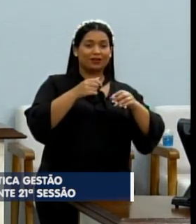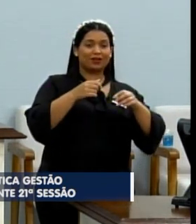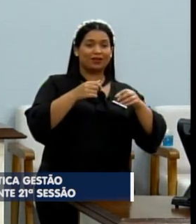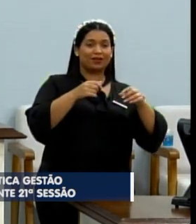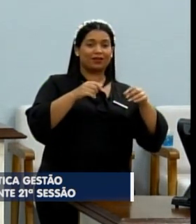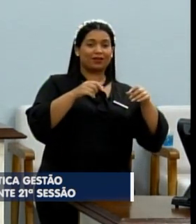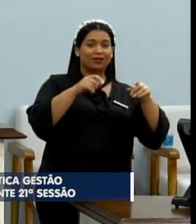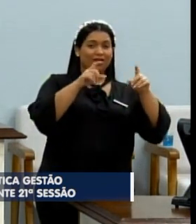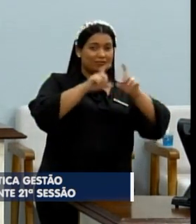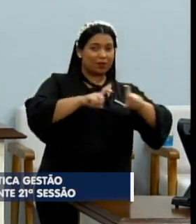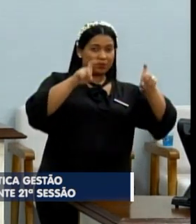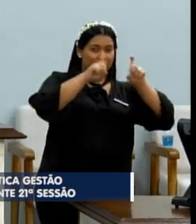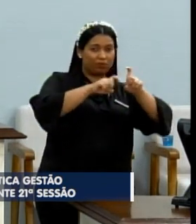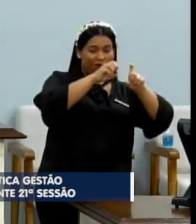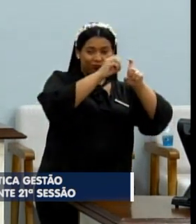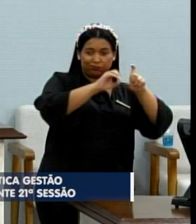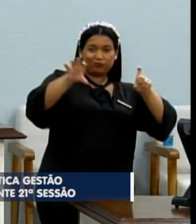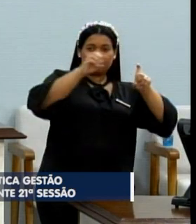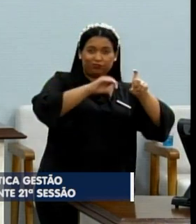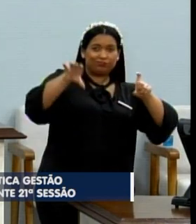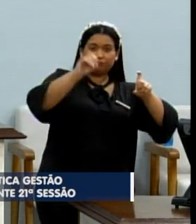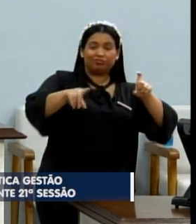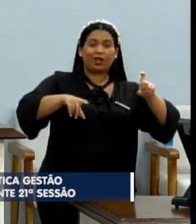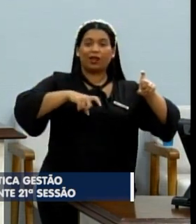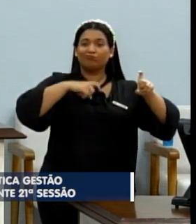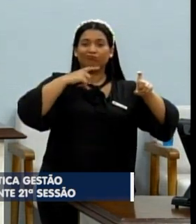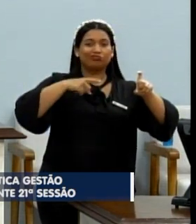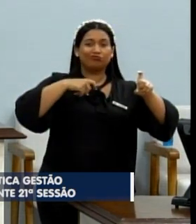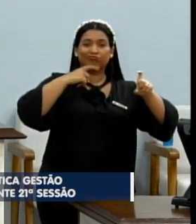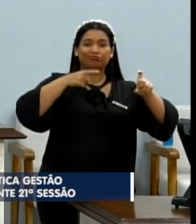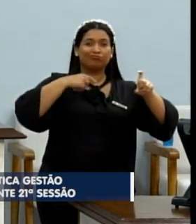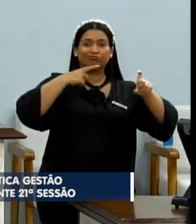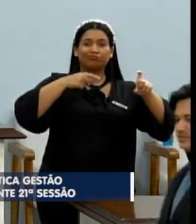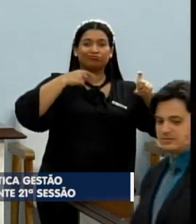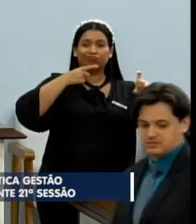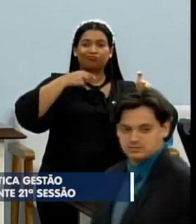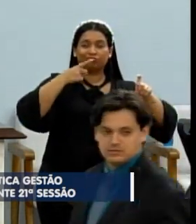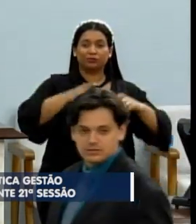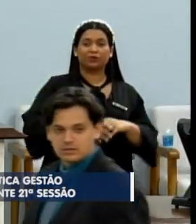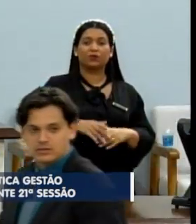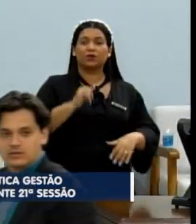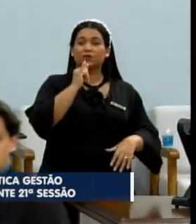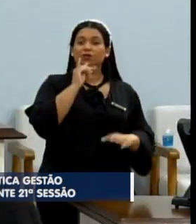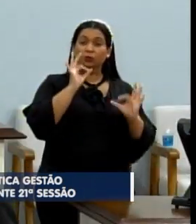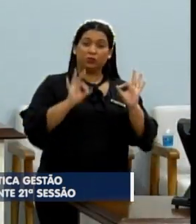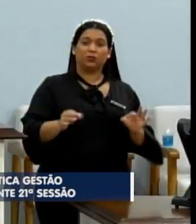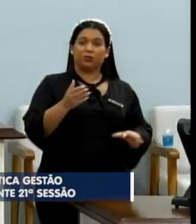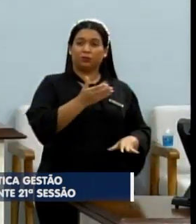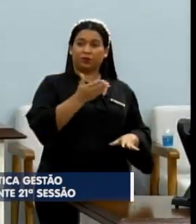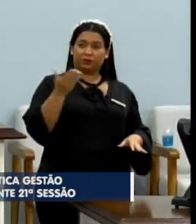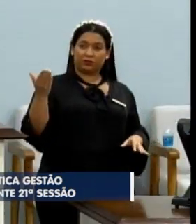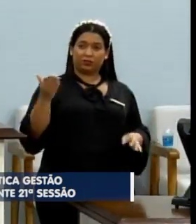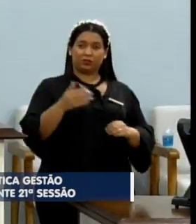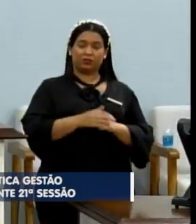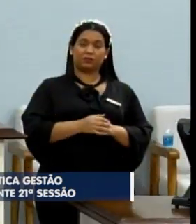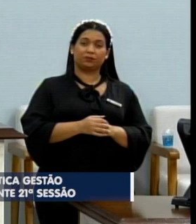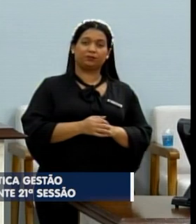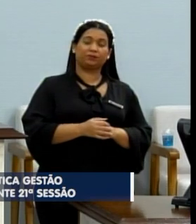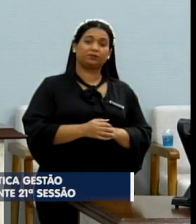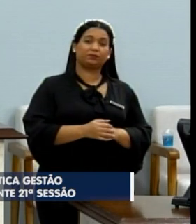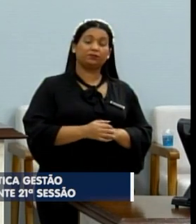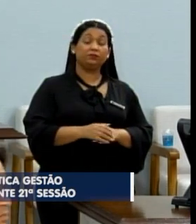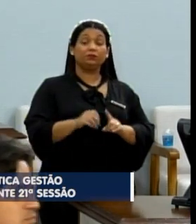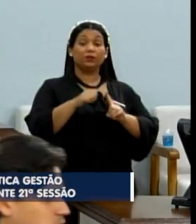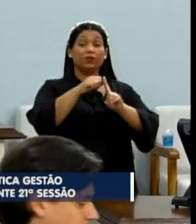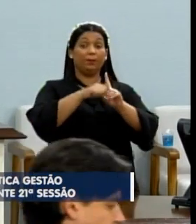é inadmissível isso é muito sério e para dar um exemplo concreto para vocês de